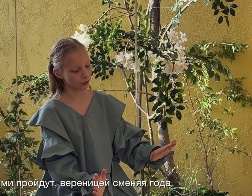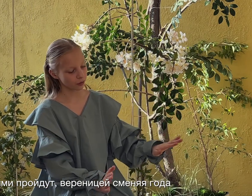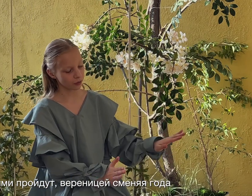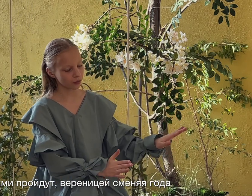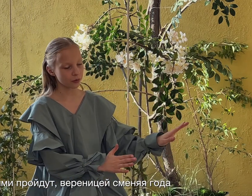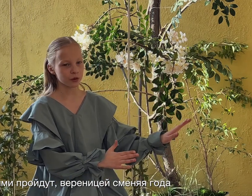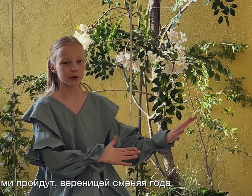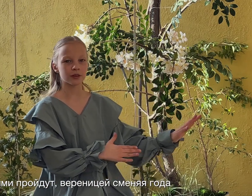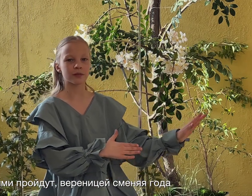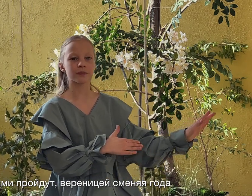пройдут,